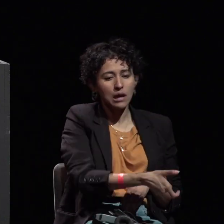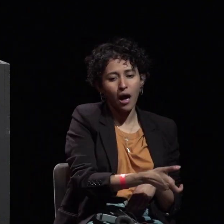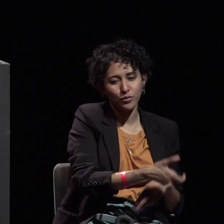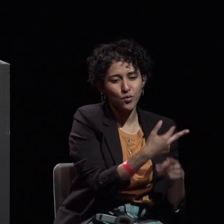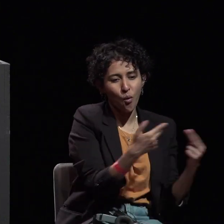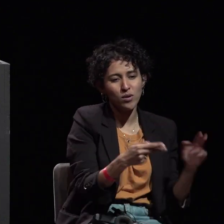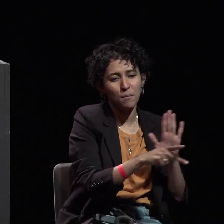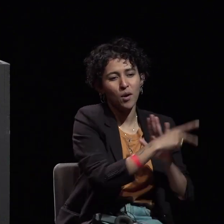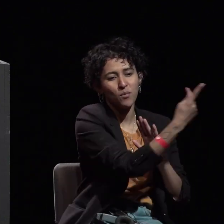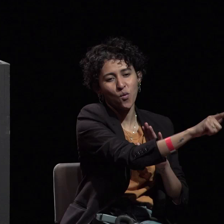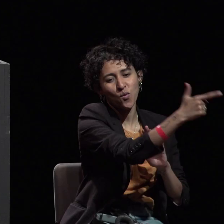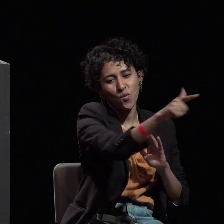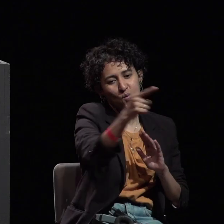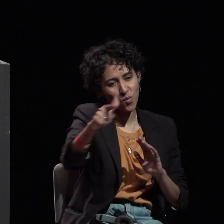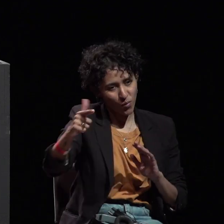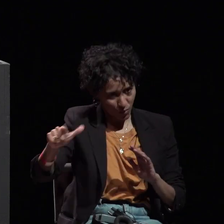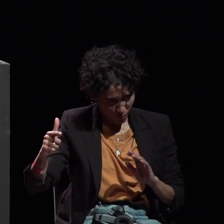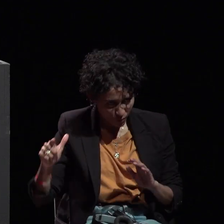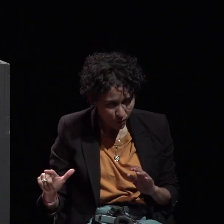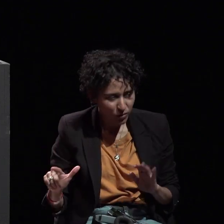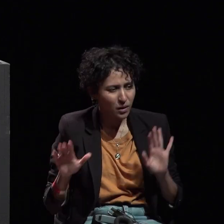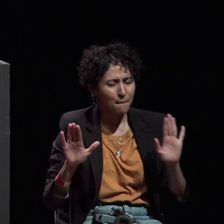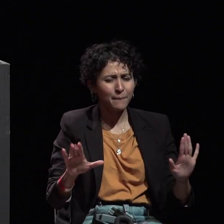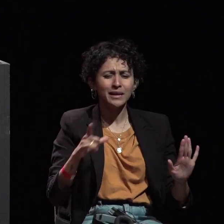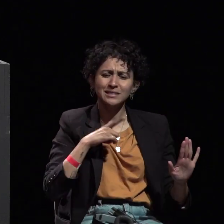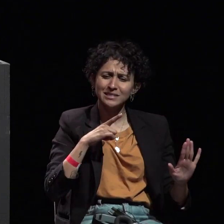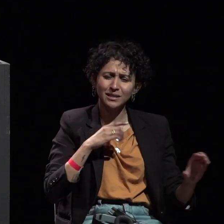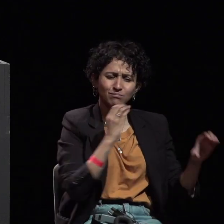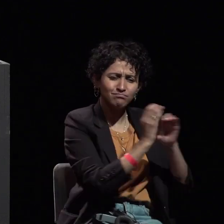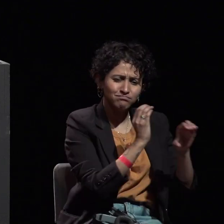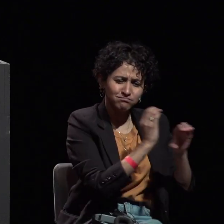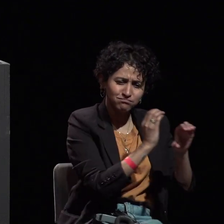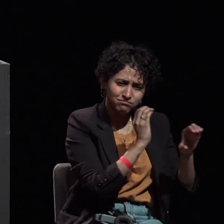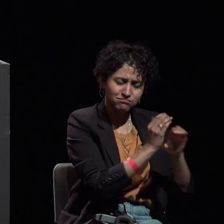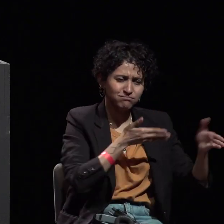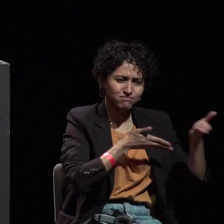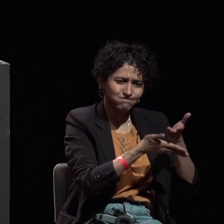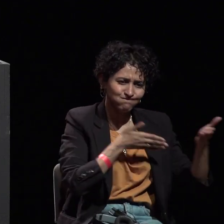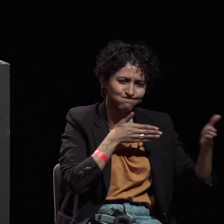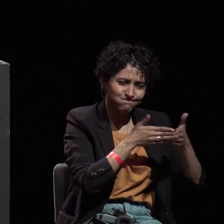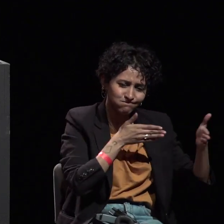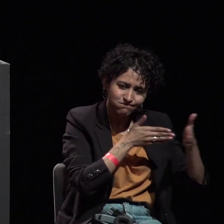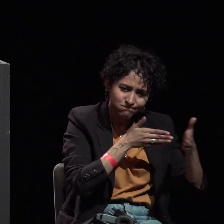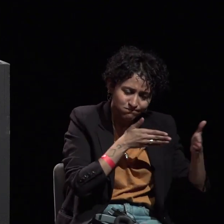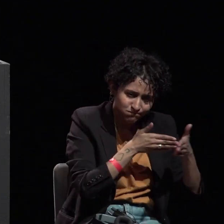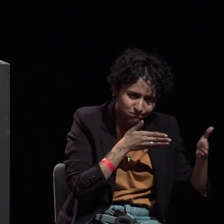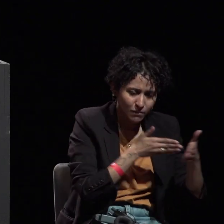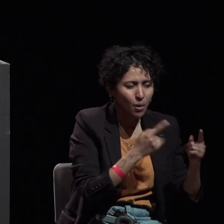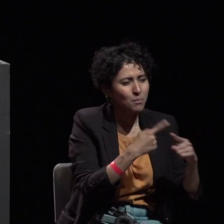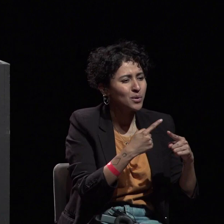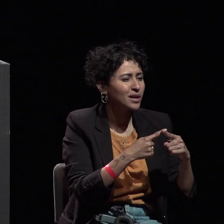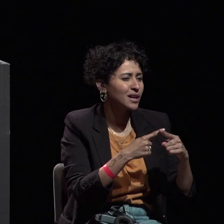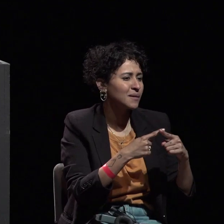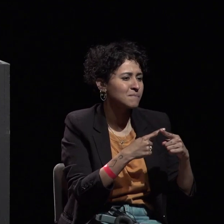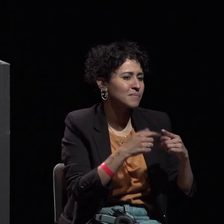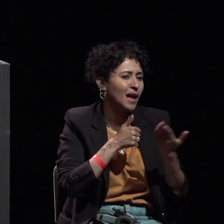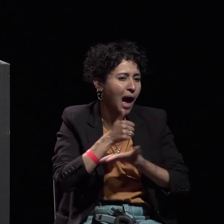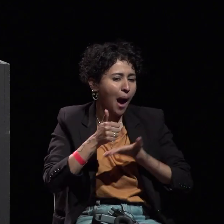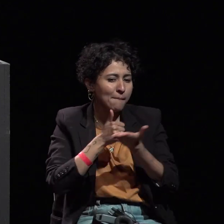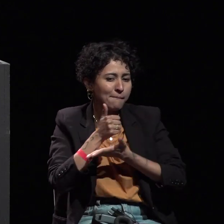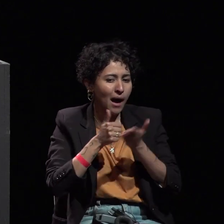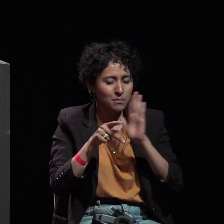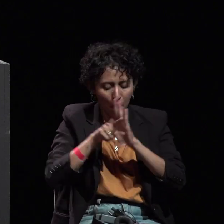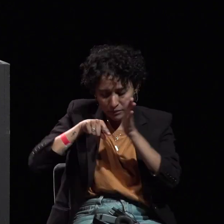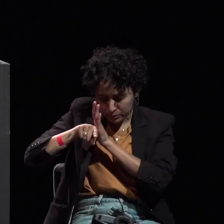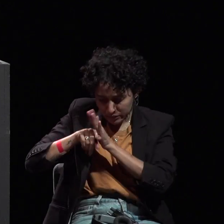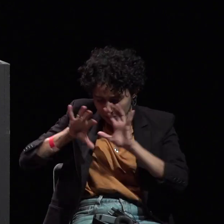por uma incompreensão dos equívocos tradutórios e dos impasses cujos fundamentos ontológicos extrapolam ainda mais o horizonte das